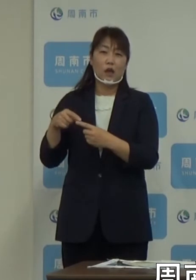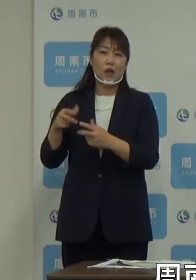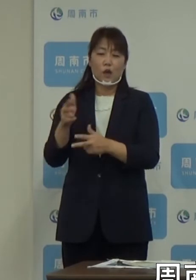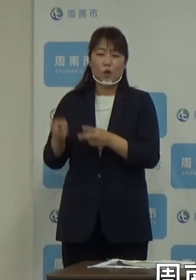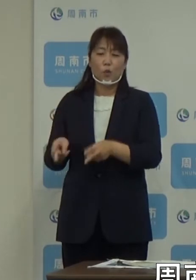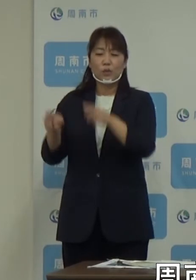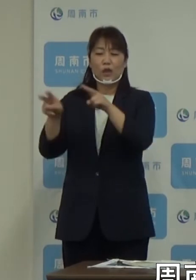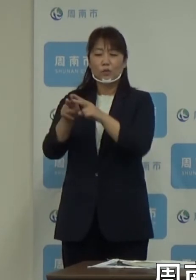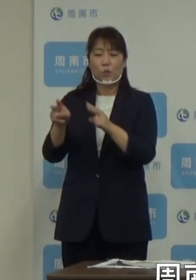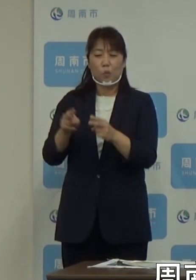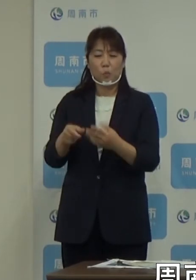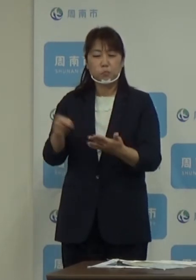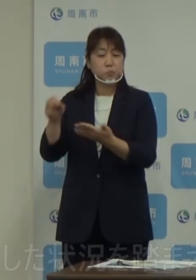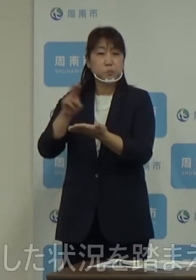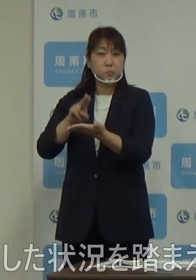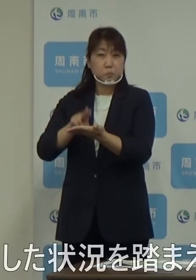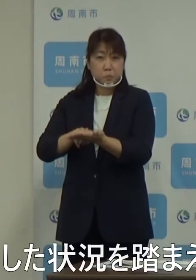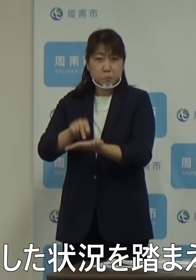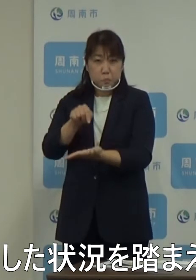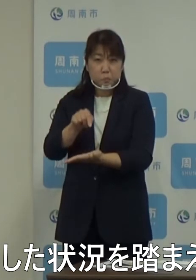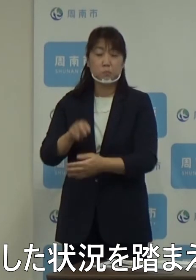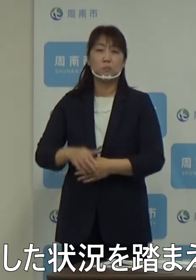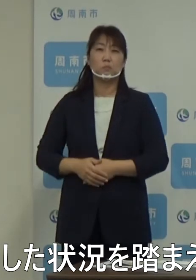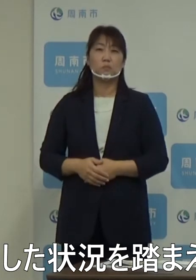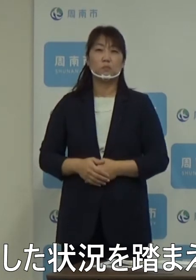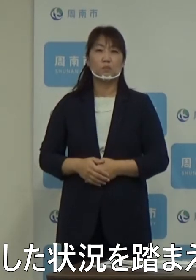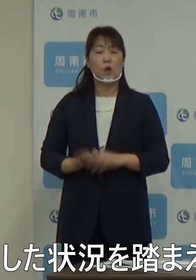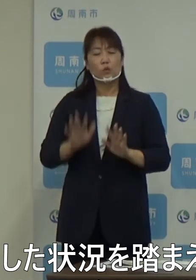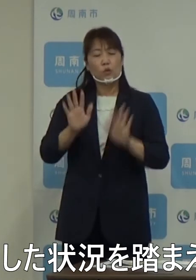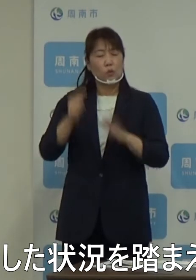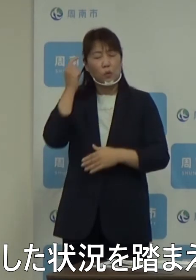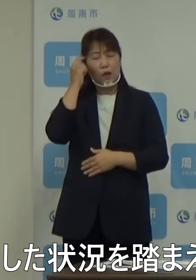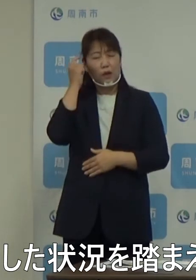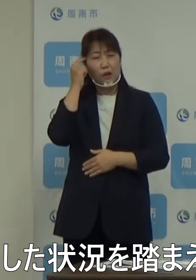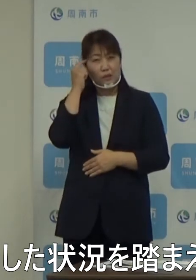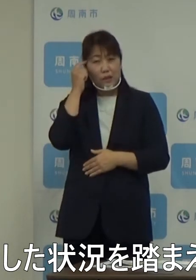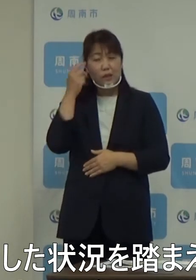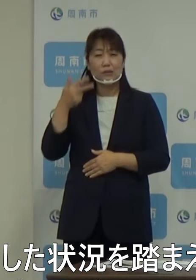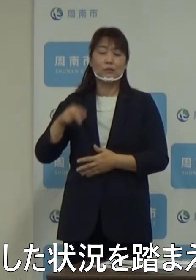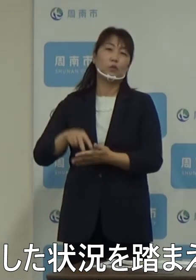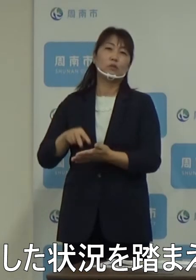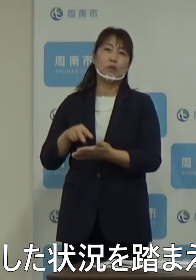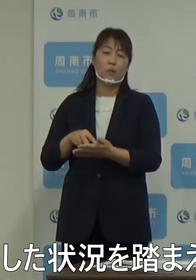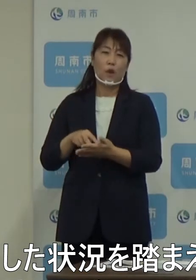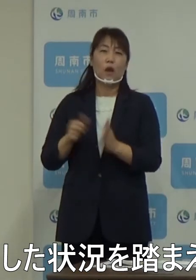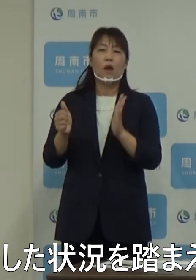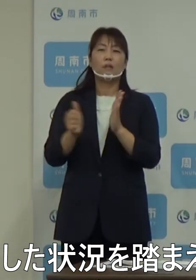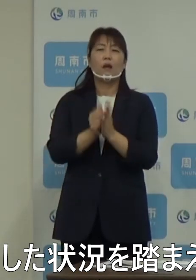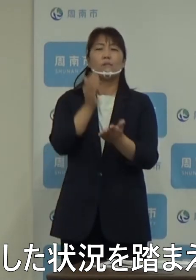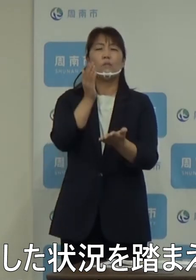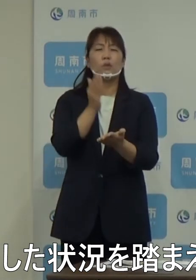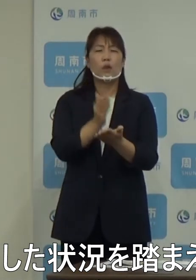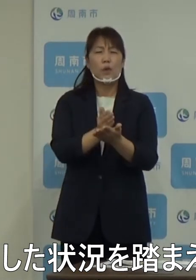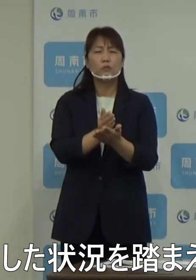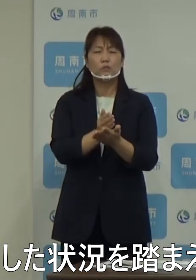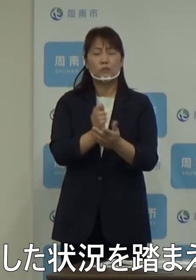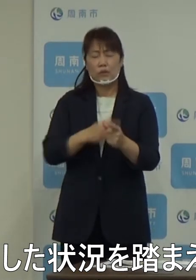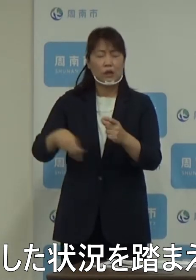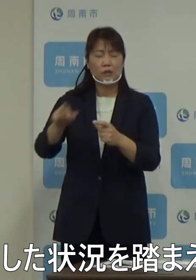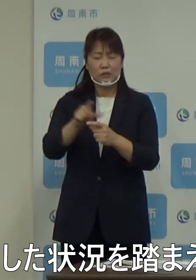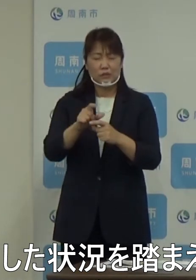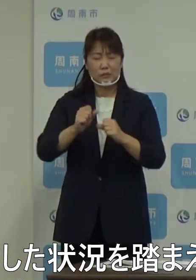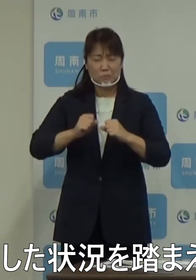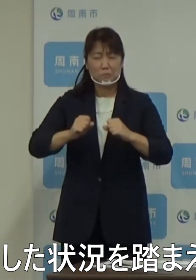選定されました。で、こうした状況を踏まえ、本市では脱炭素化をさらに推し進めるため